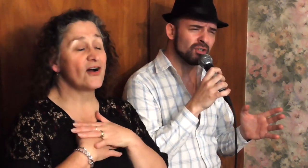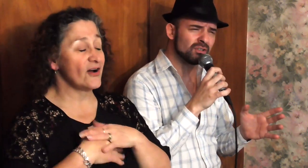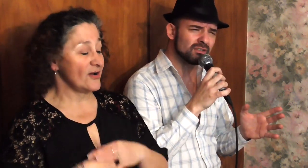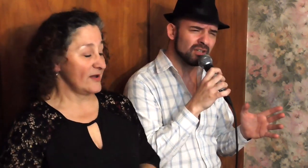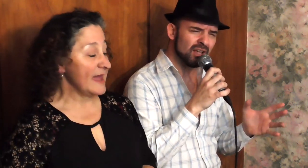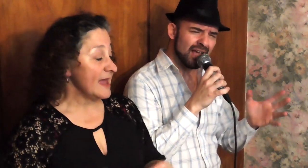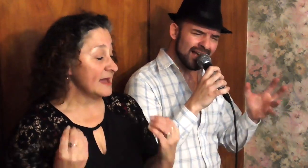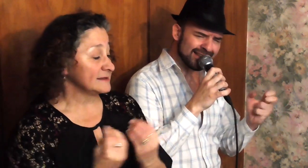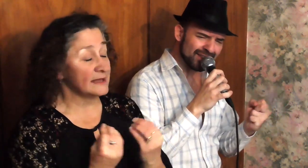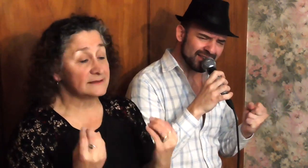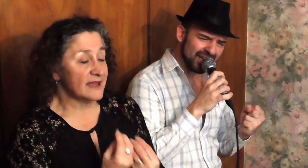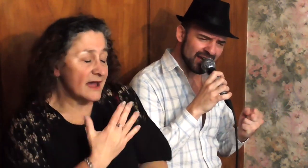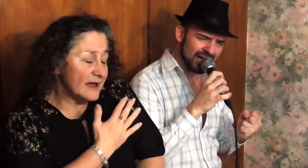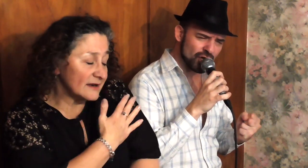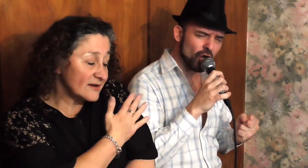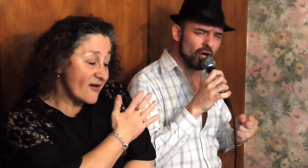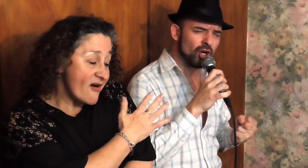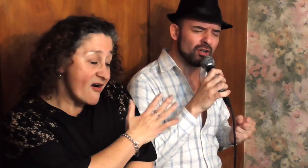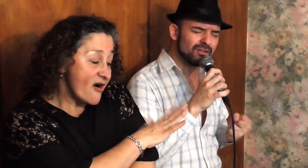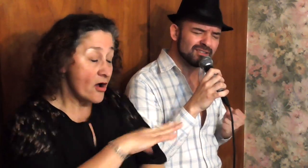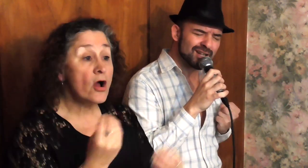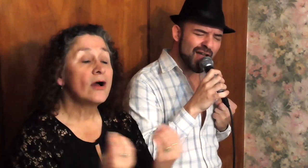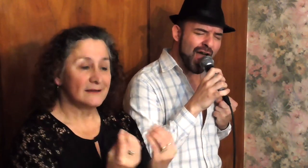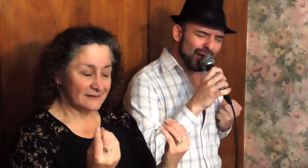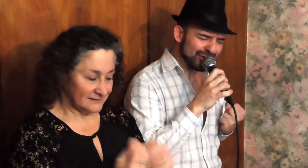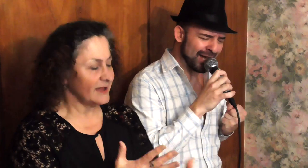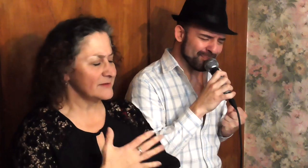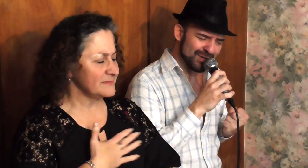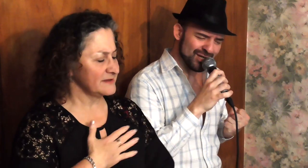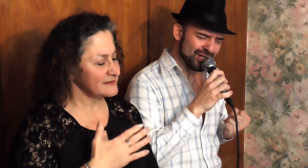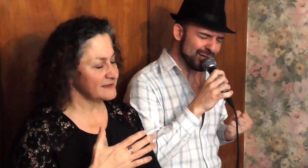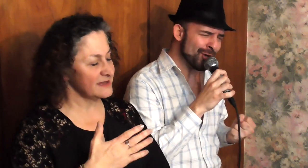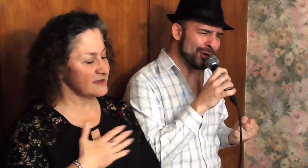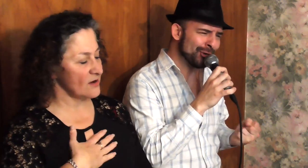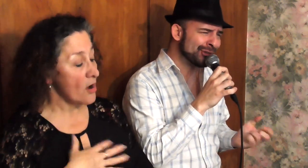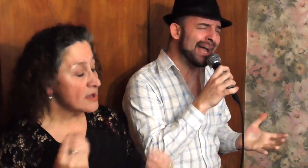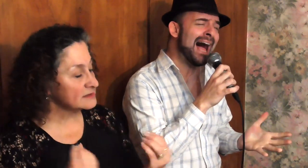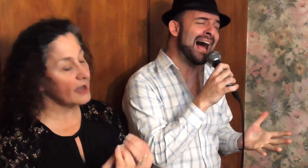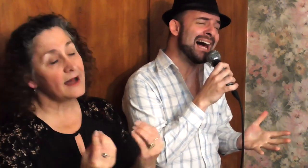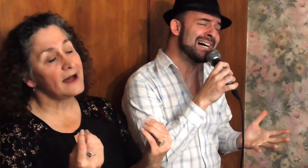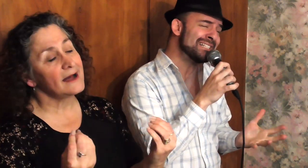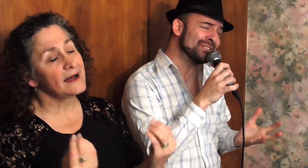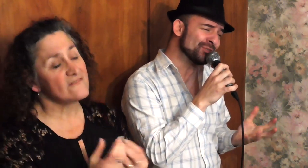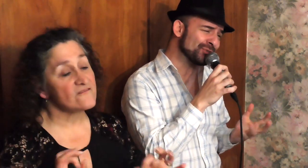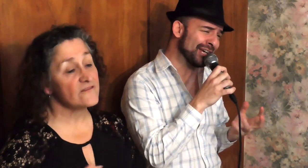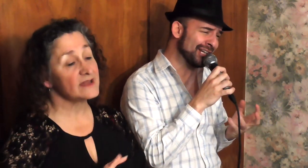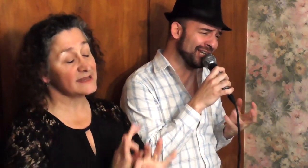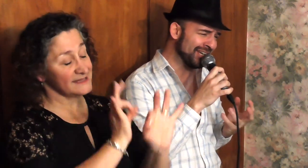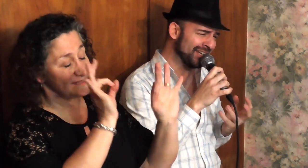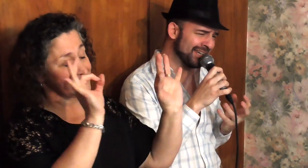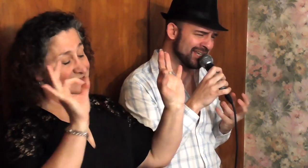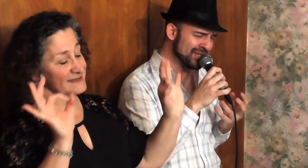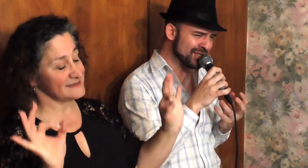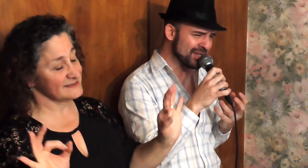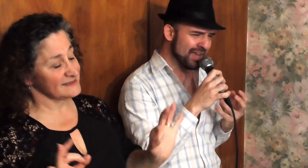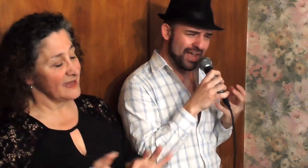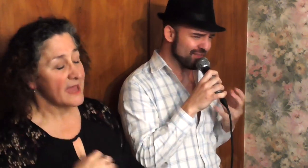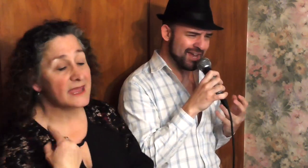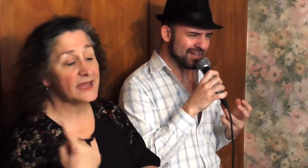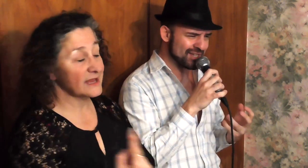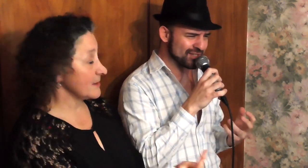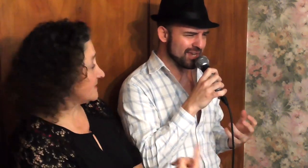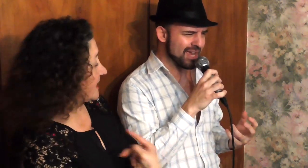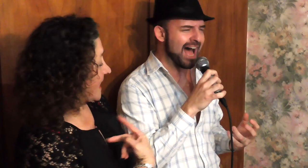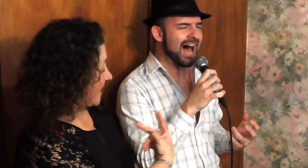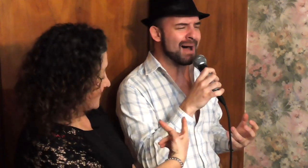querido, tan tierno, tan mío, tan feliz